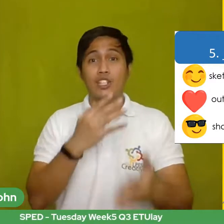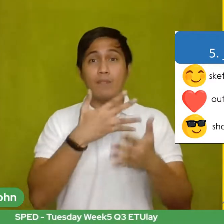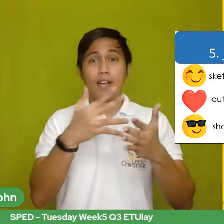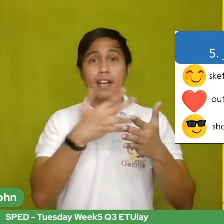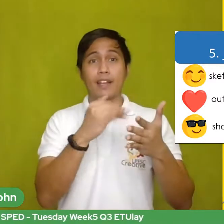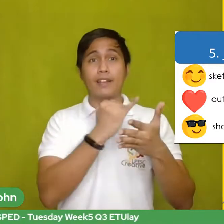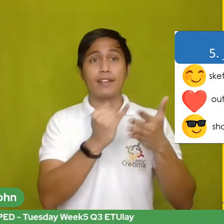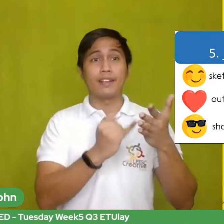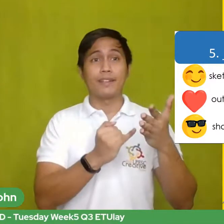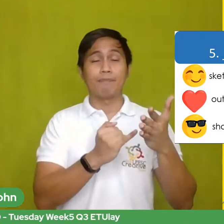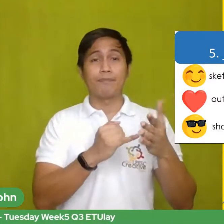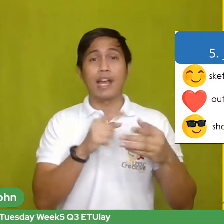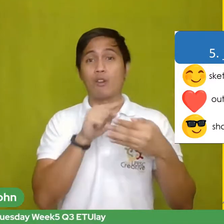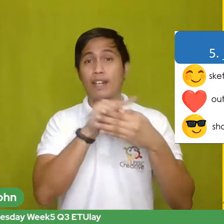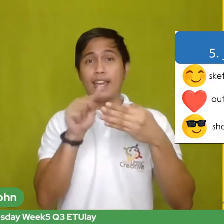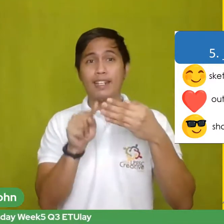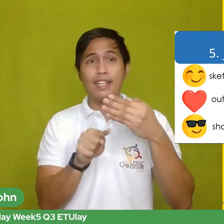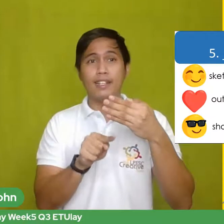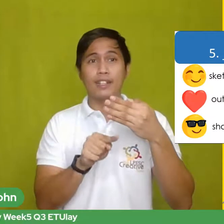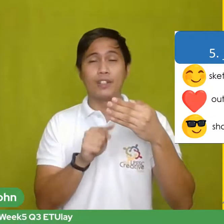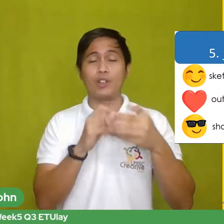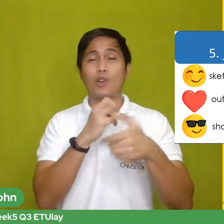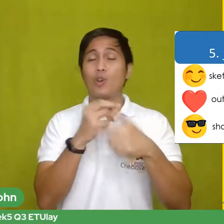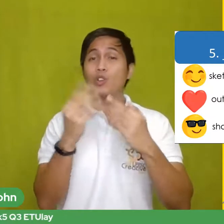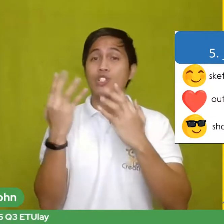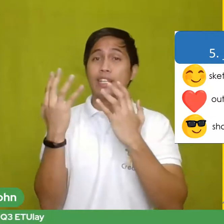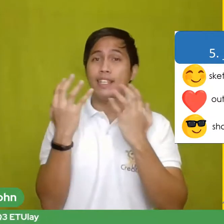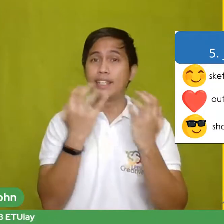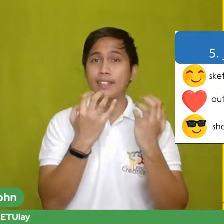Sketching ba? Outlining? O shading?